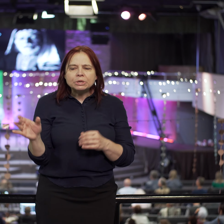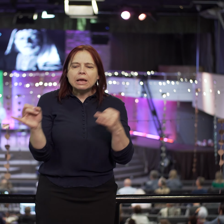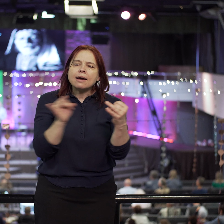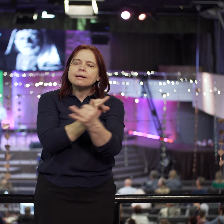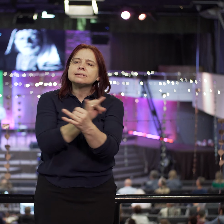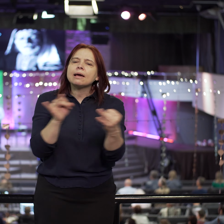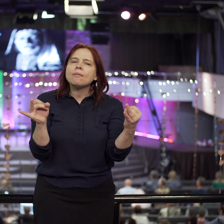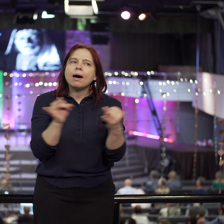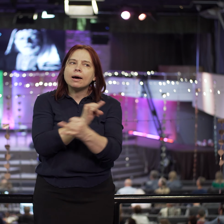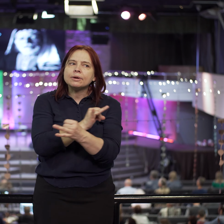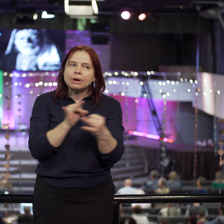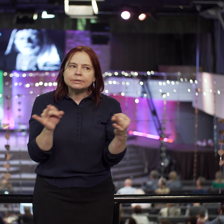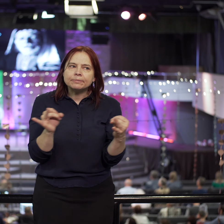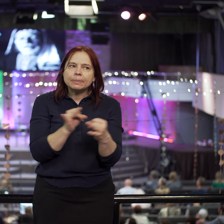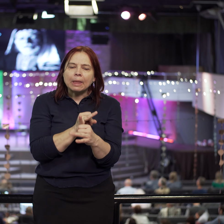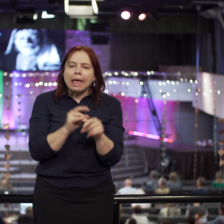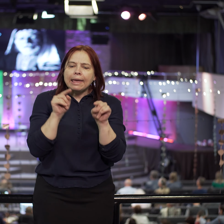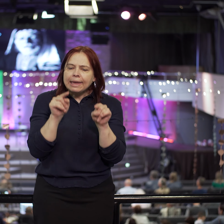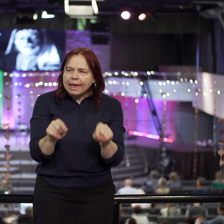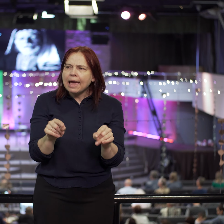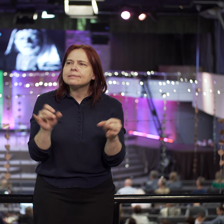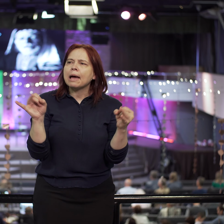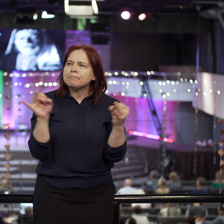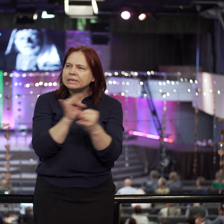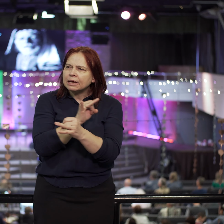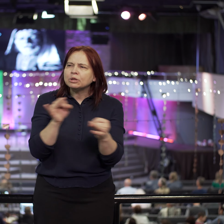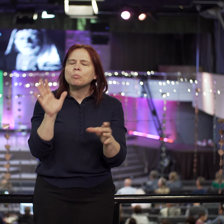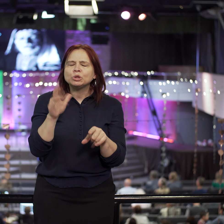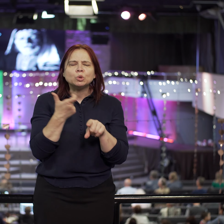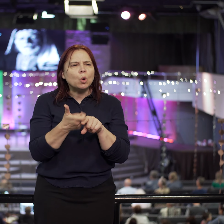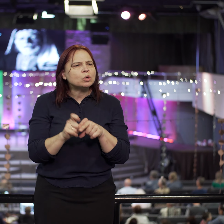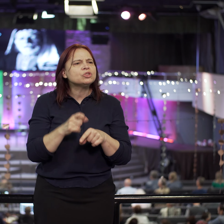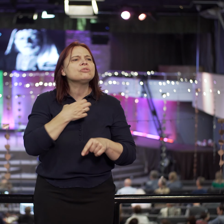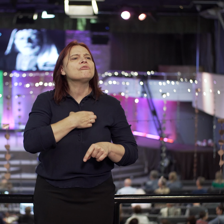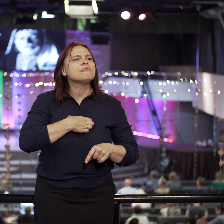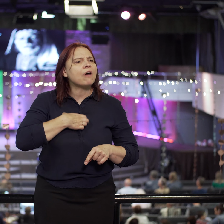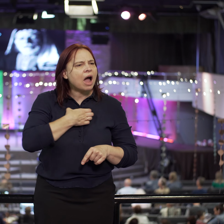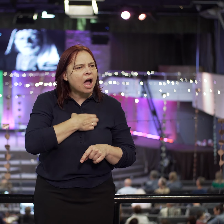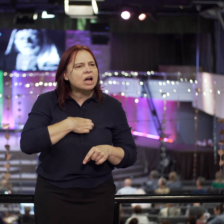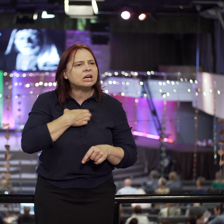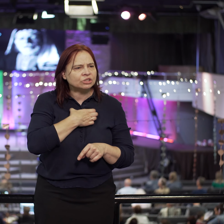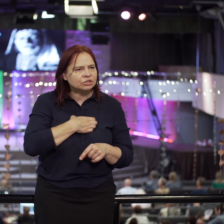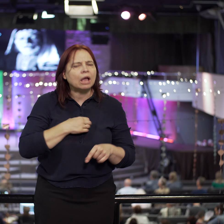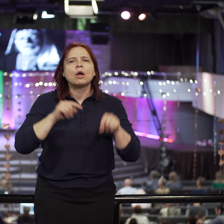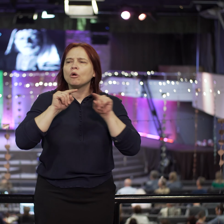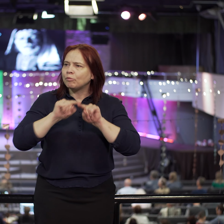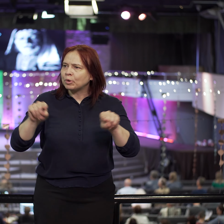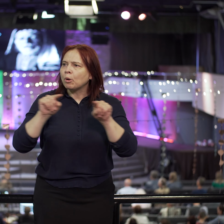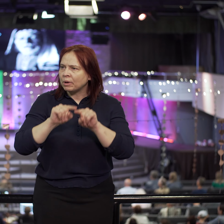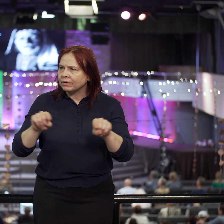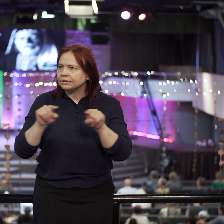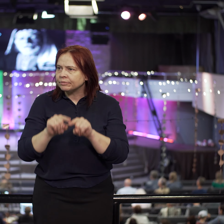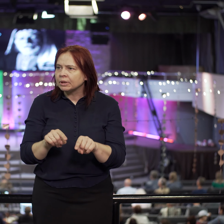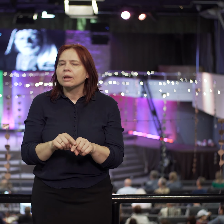беседу, которая станет краеугольным камнем Евангелия, да? Мы все знаем Евангелие Иоанна 3,